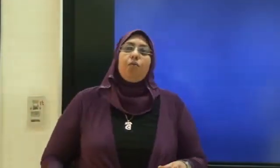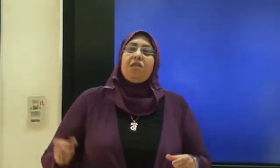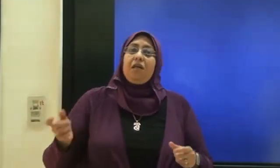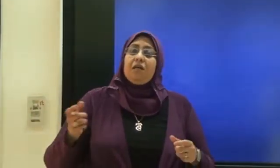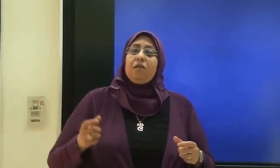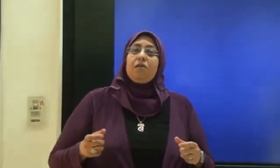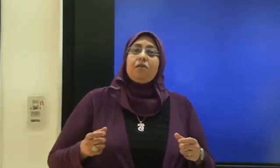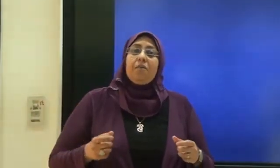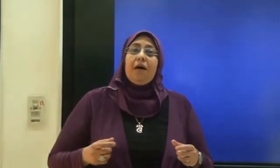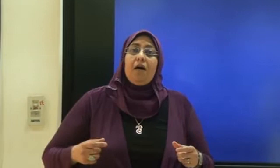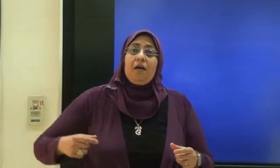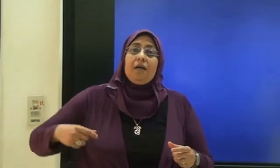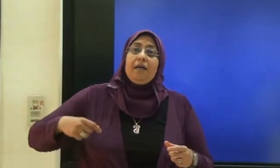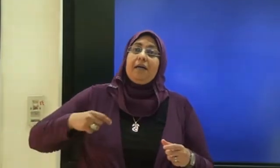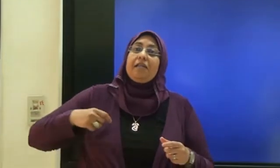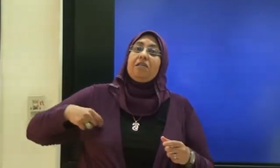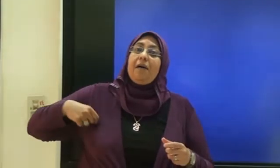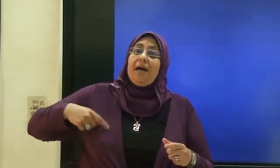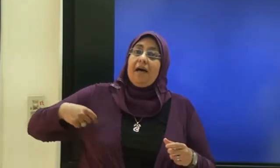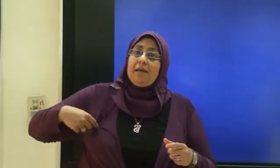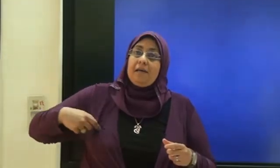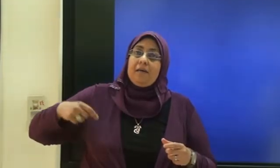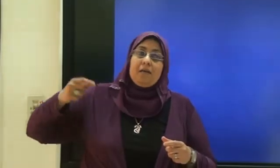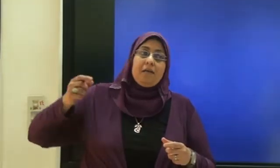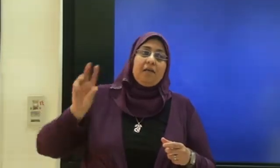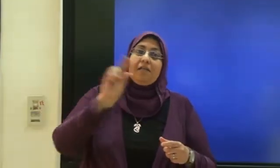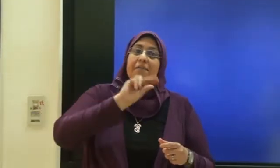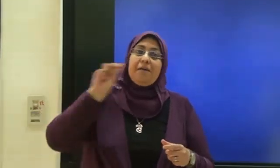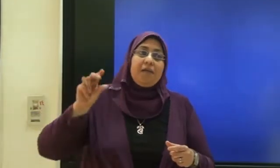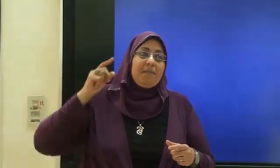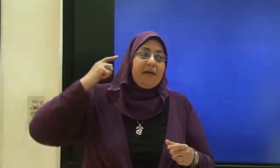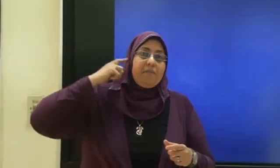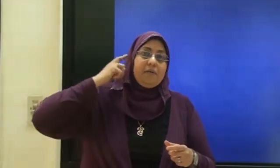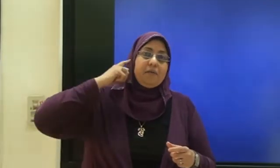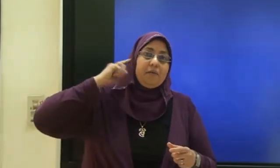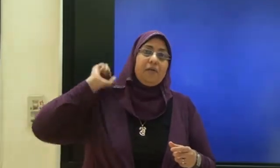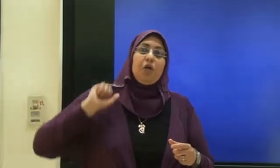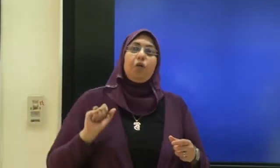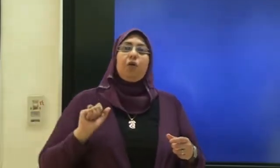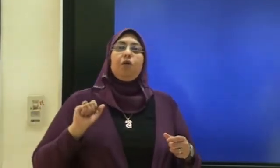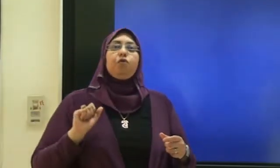ودي طبقة اسمها تمام الأذن.